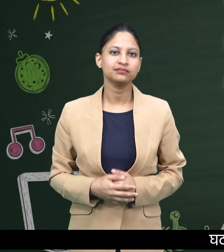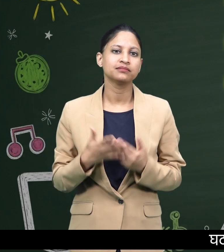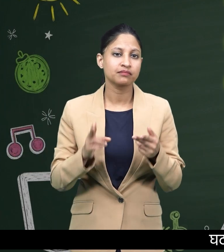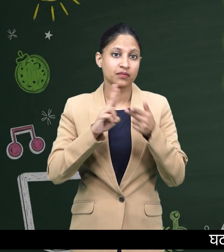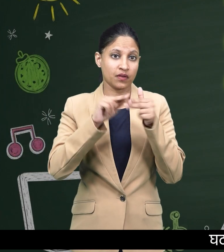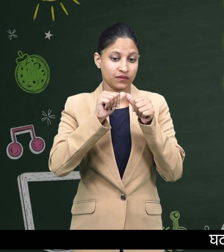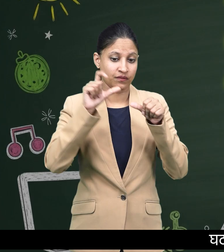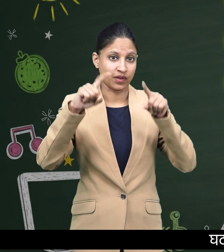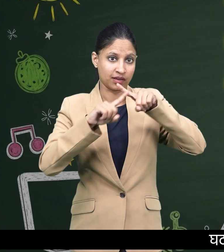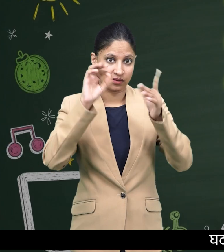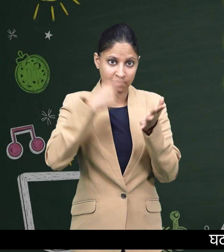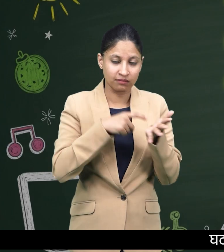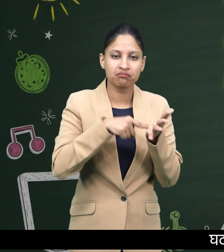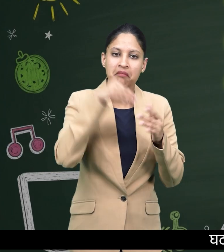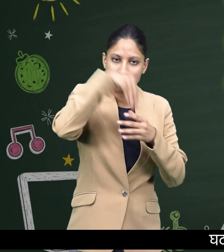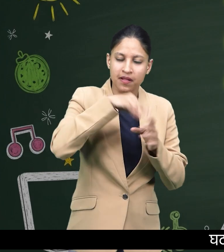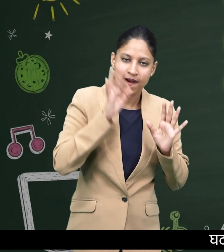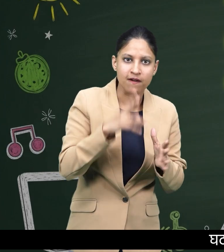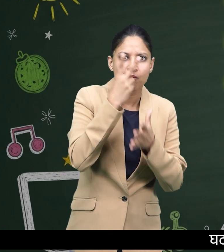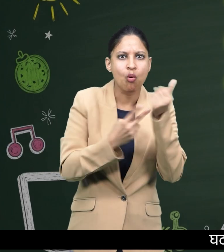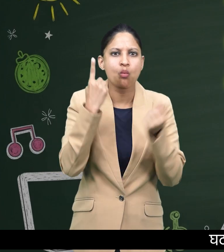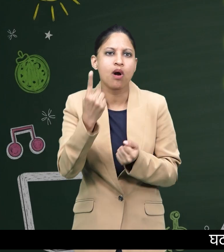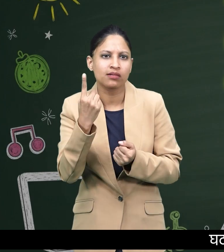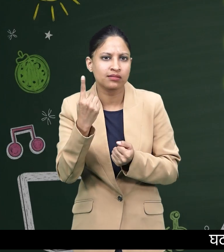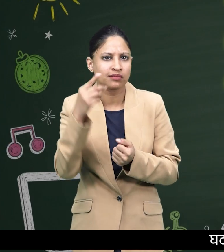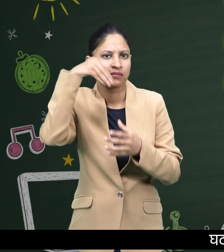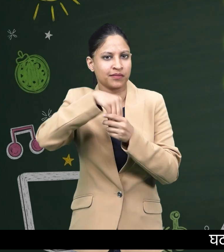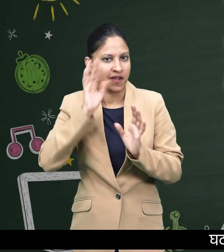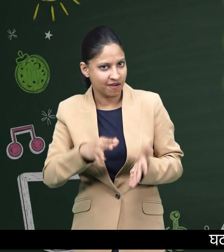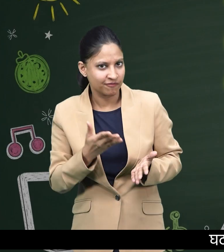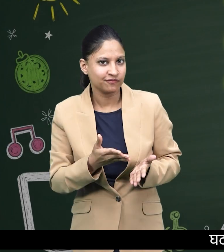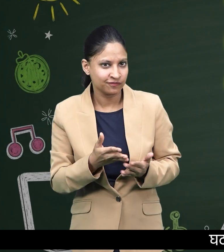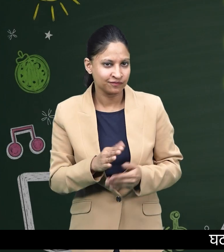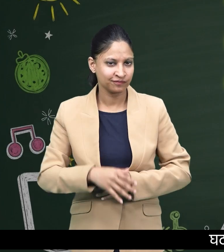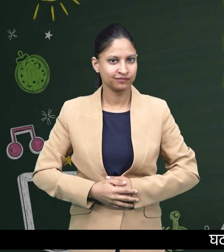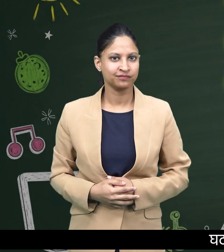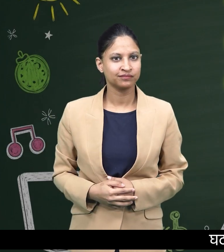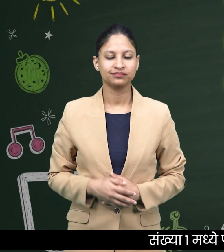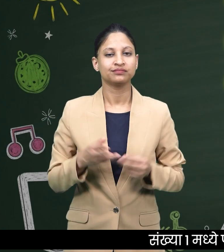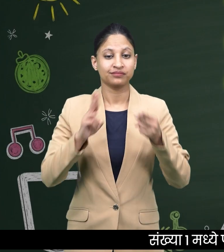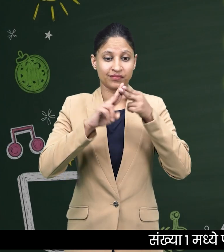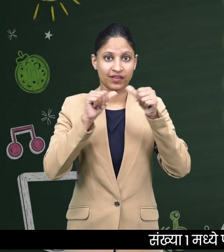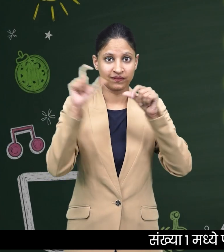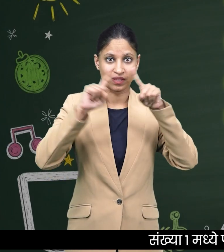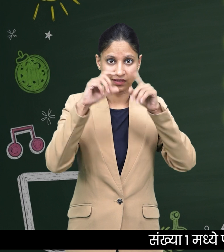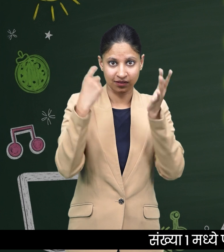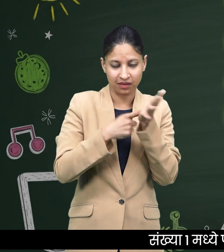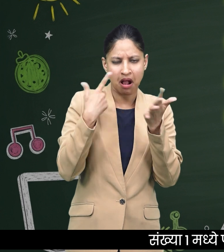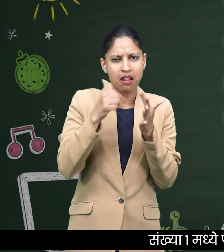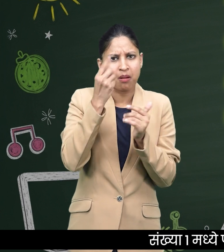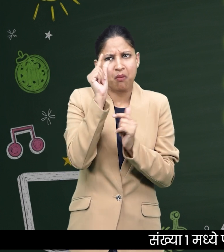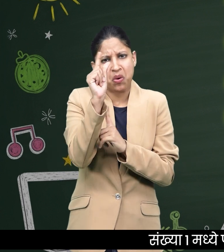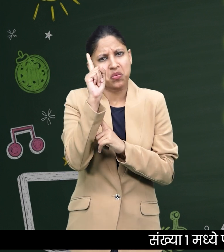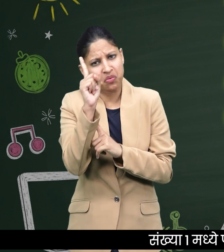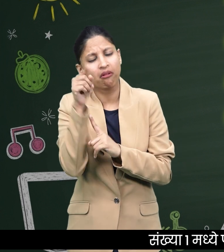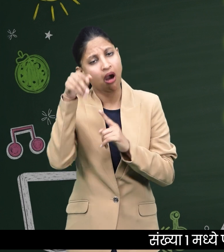घटक जोड्यांमध्ये येतात. संख्या 1 मध्ये फक्त